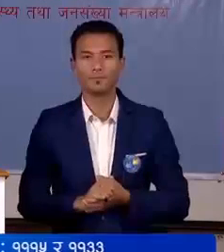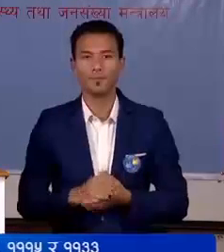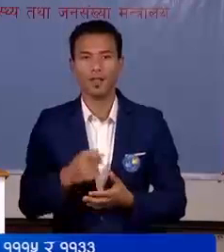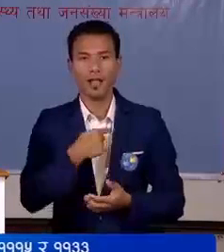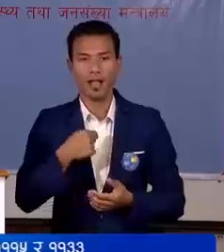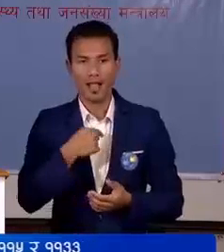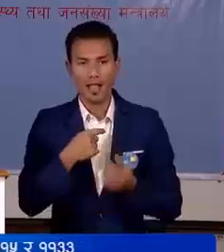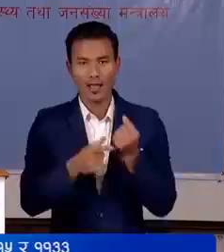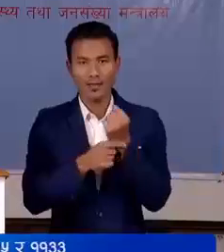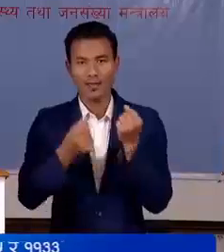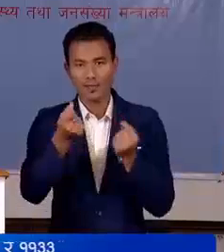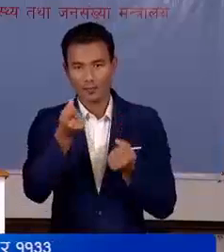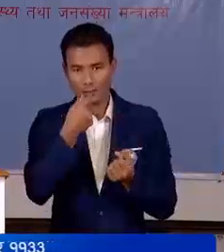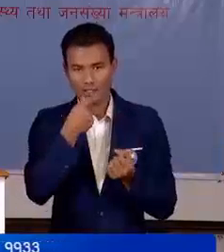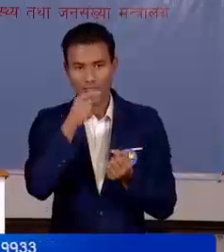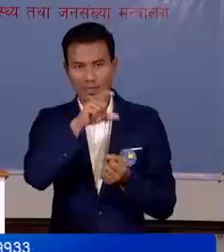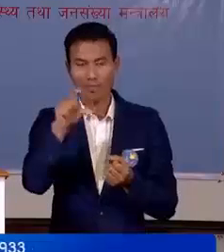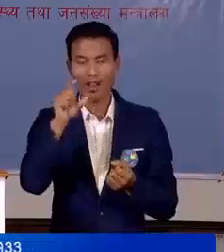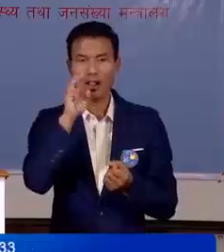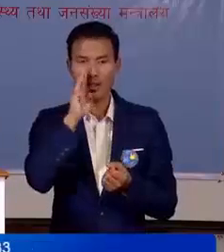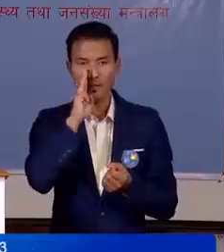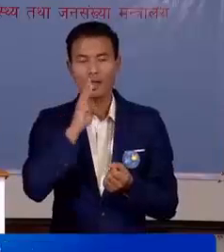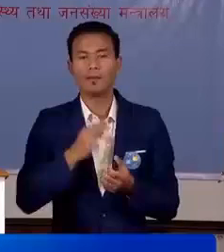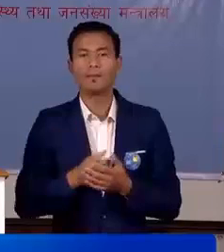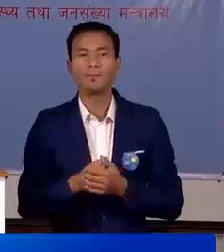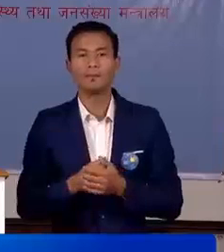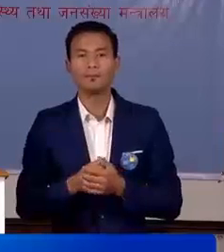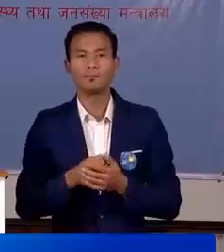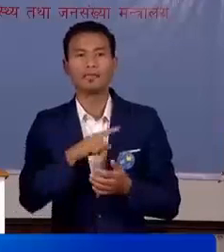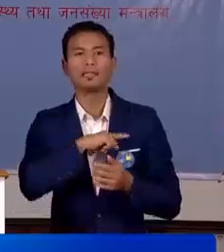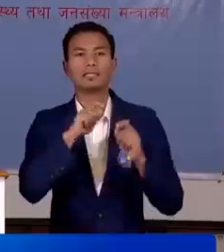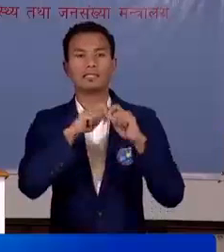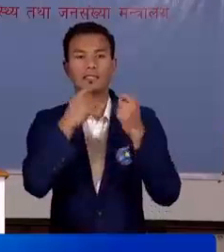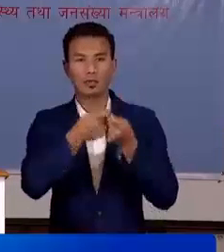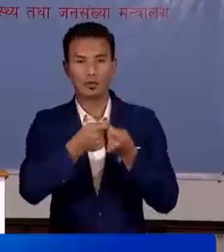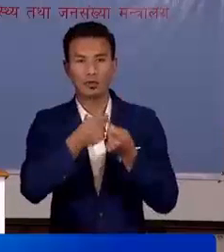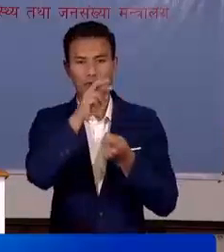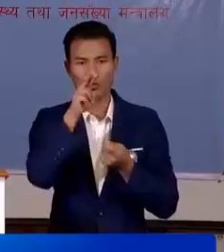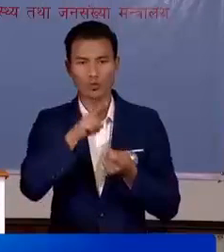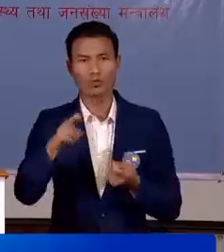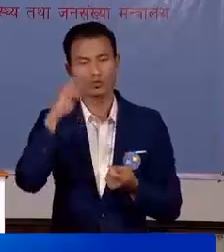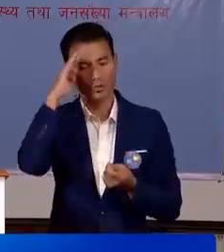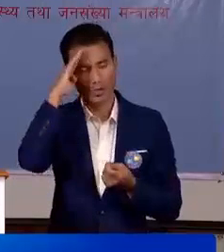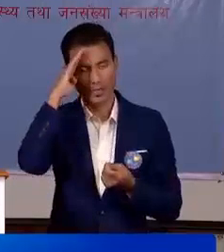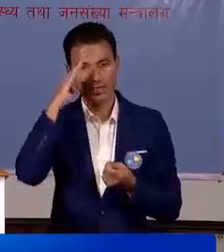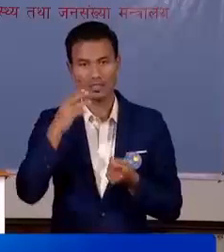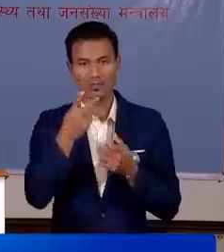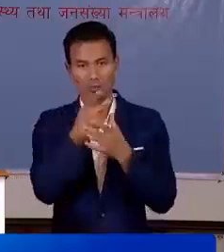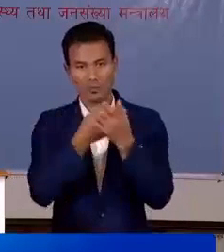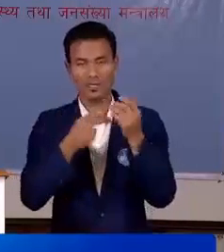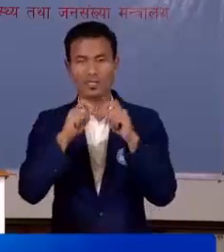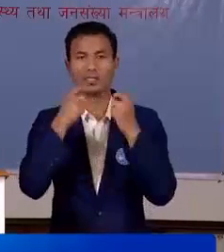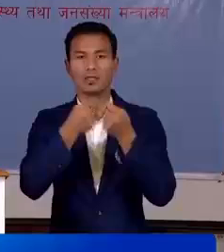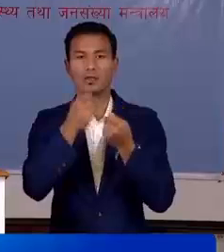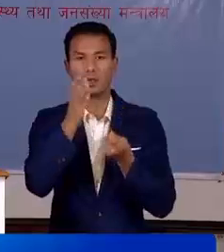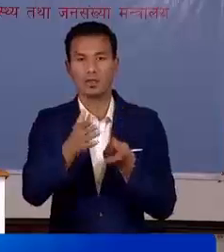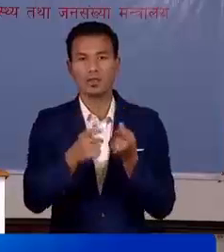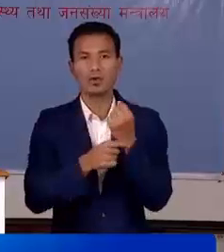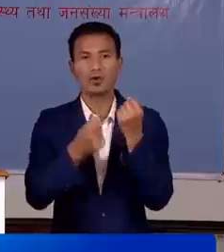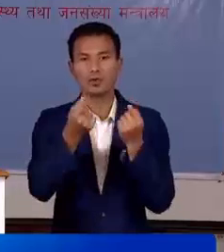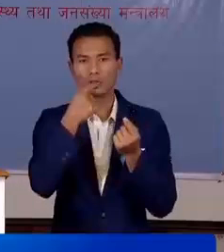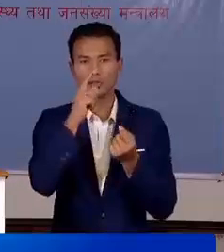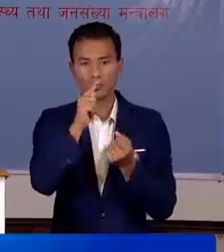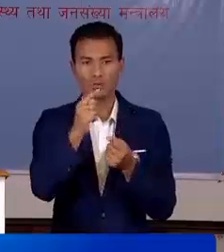अउसदी नेपाल मा खास करे रहा निजी चेत्र रसरकारी दुवेई चेत्र ले अउसदी को